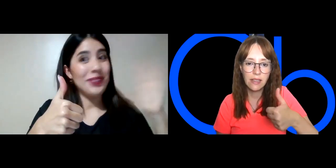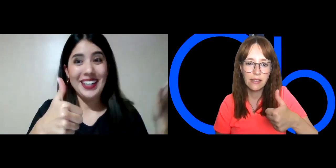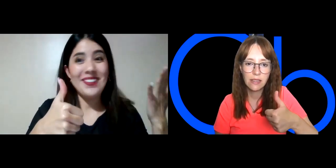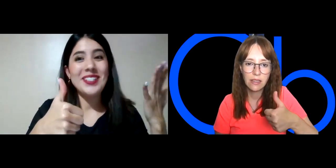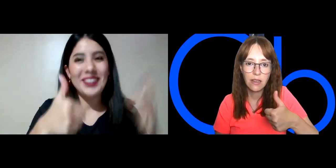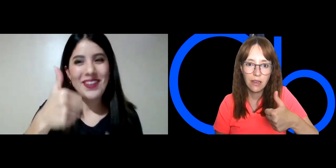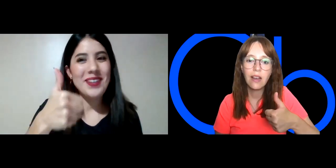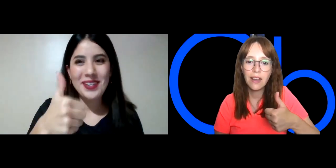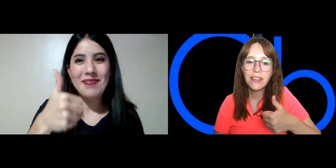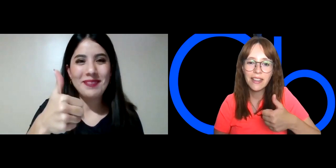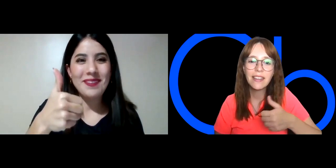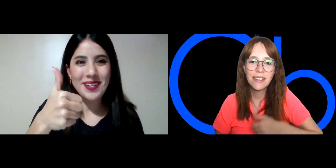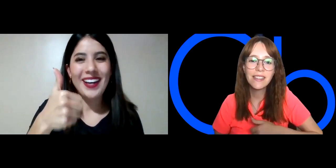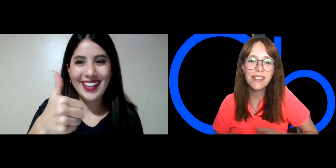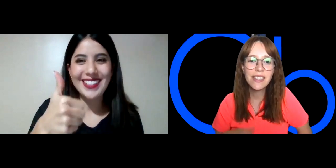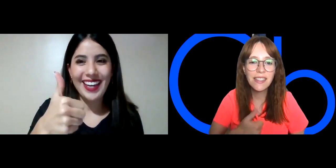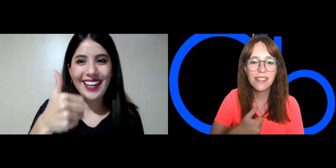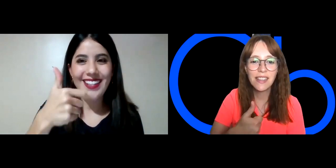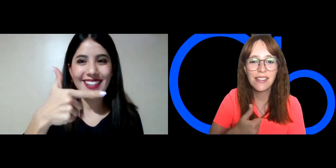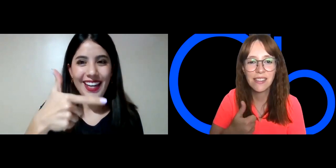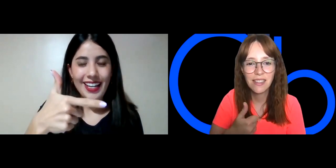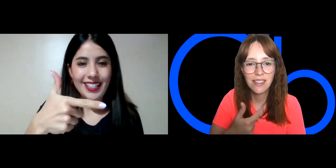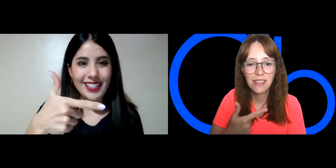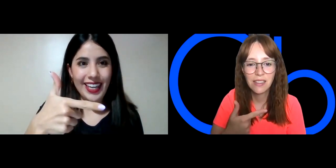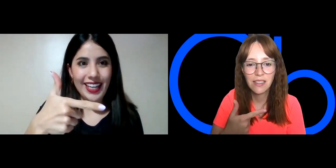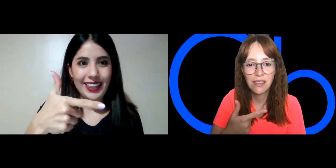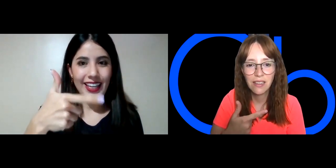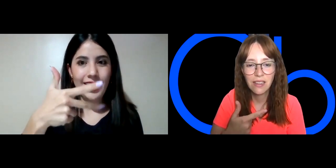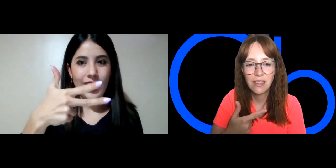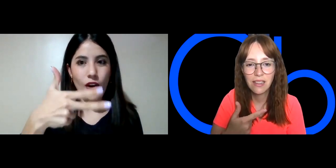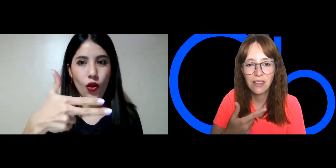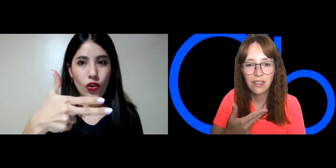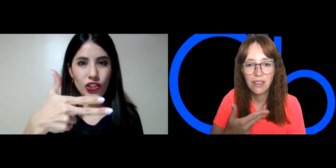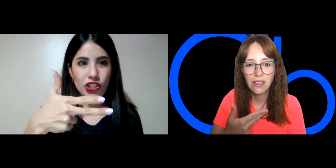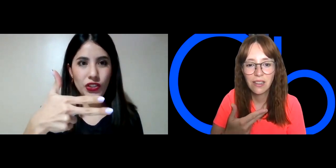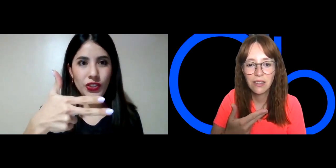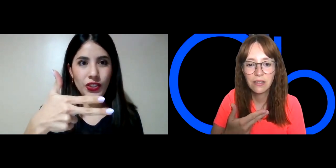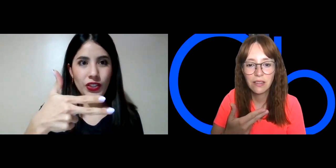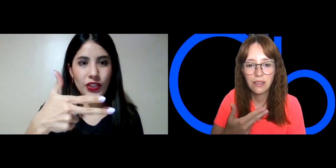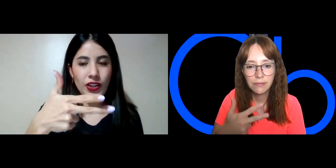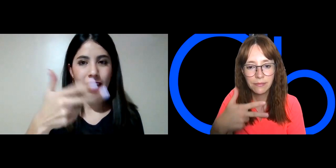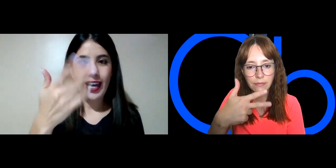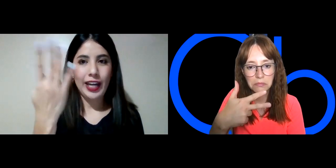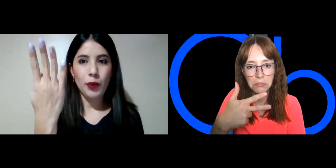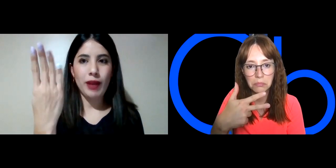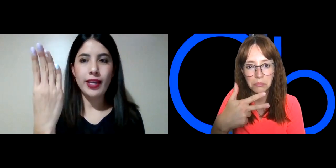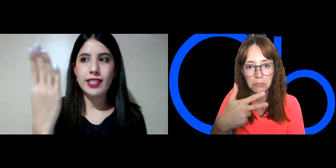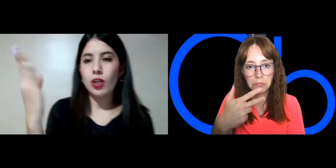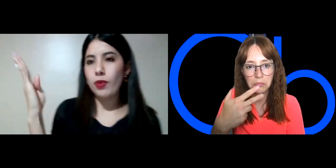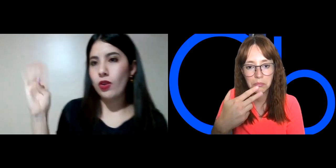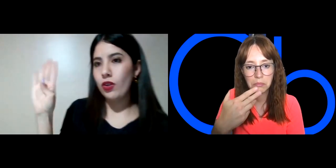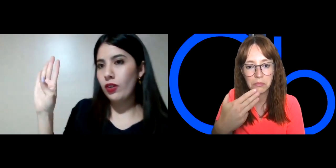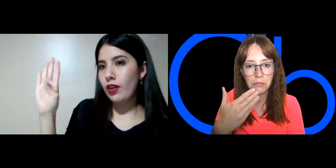ya no utilizamos la otra mano, es con la Ah, misma sí. mano, ajá. Sí. 6, 7, 8, Ujú. el 9